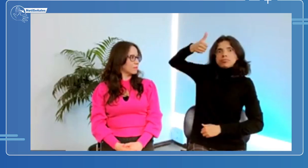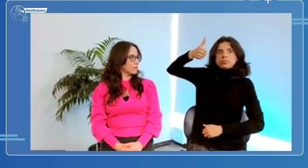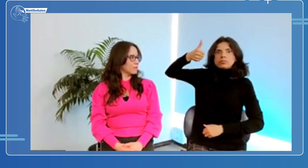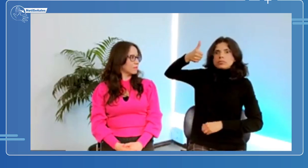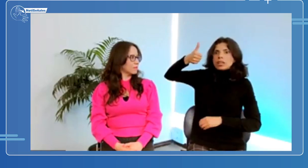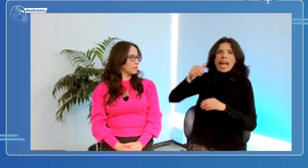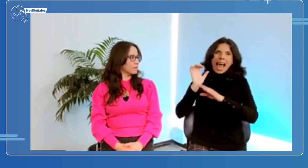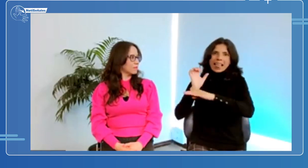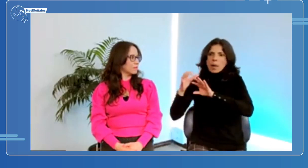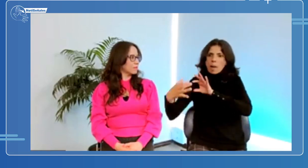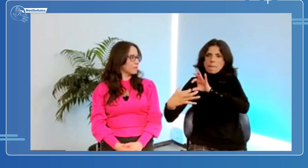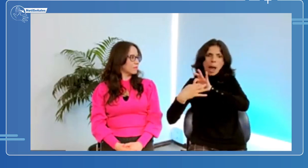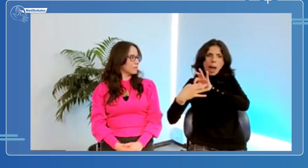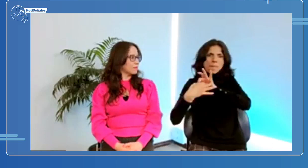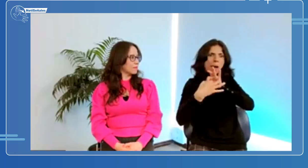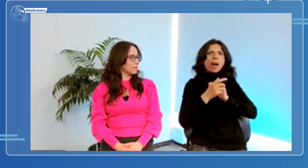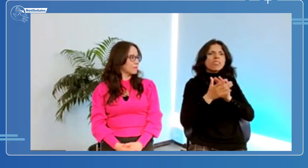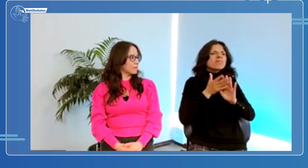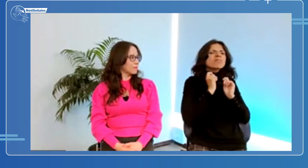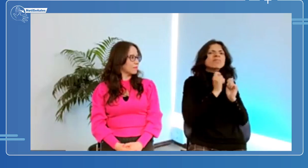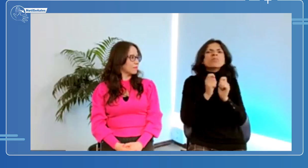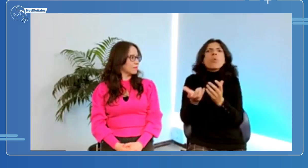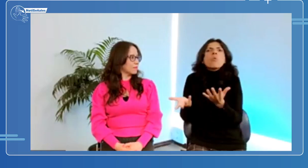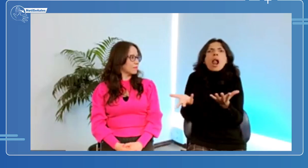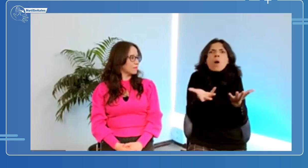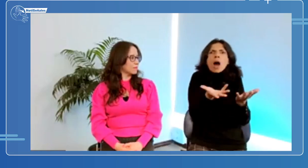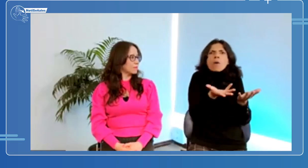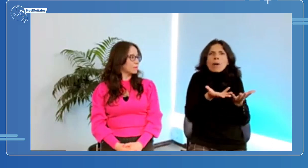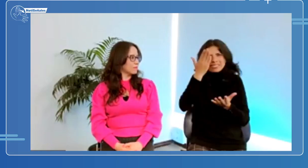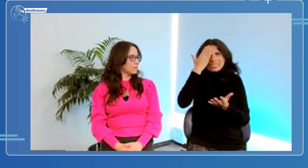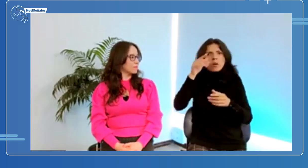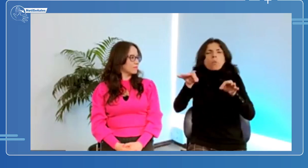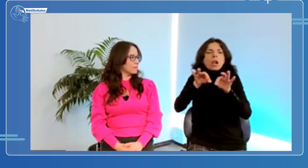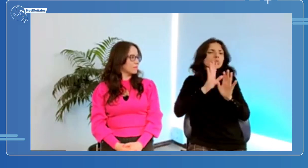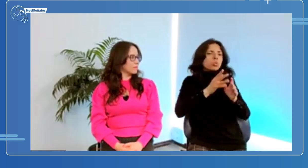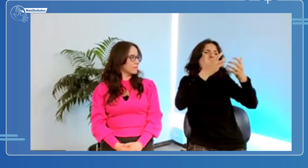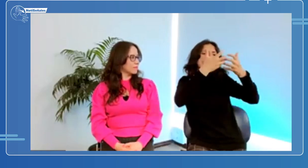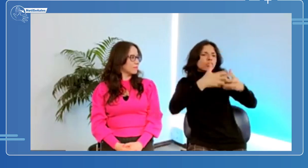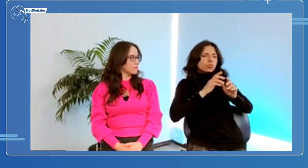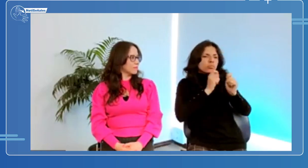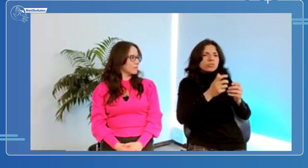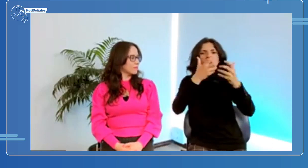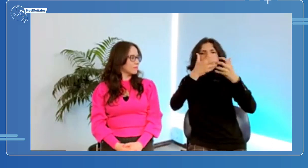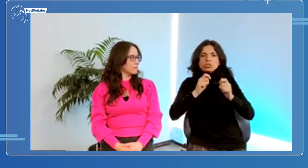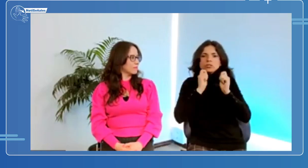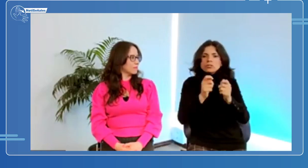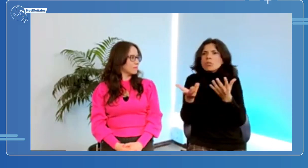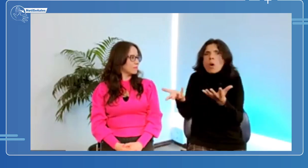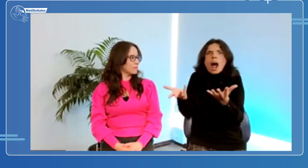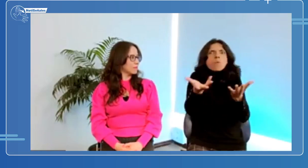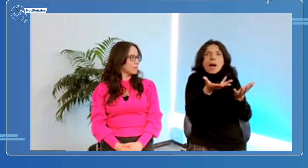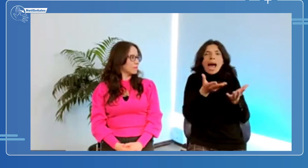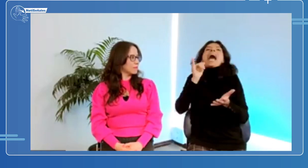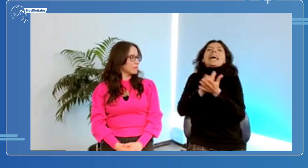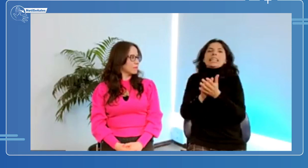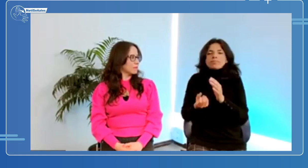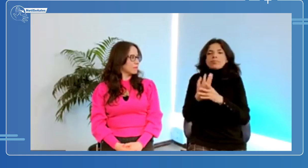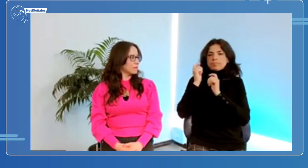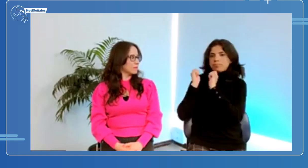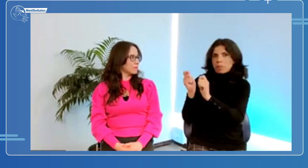MinSalud, que es el que el ente rector, pues tiene afiliadas otras entidades. Entonces, cada una de estas entidades tiene una